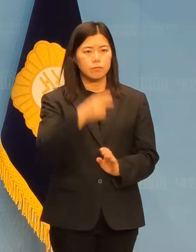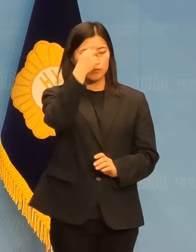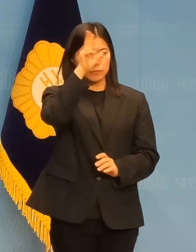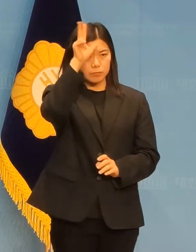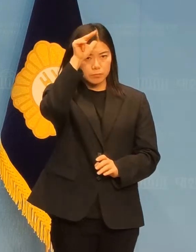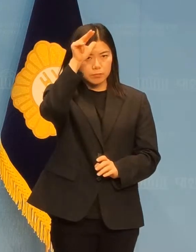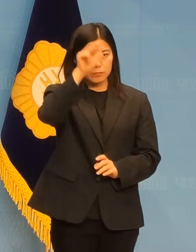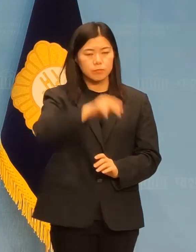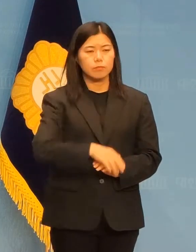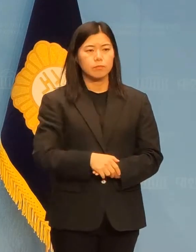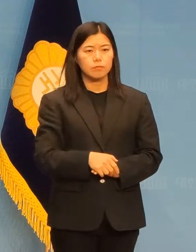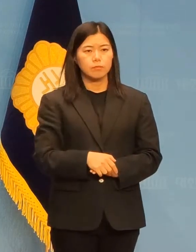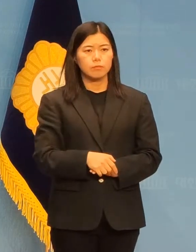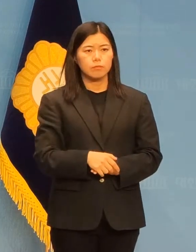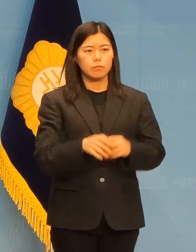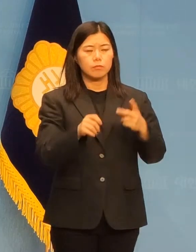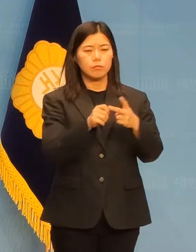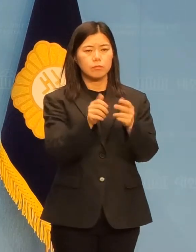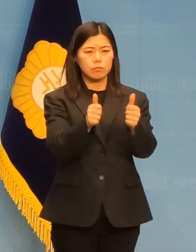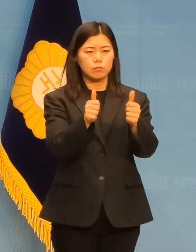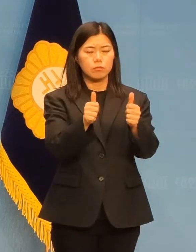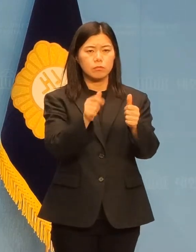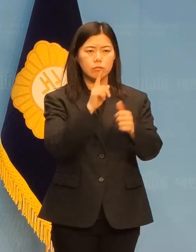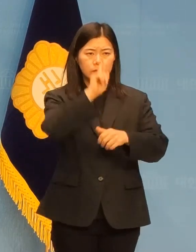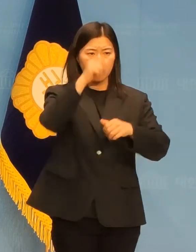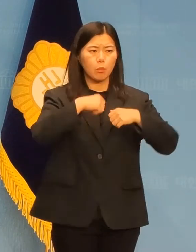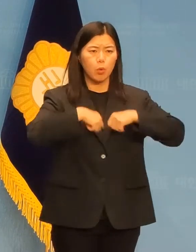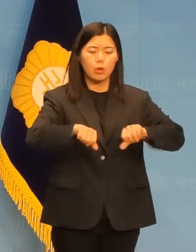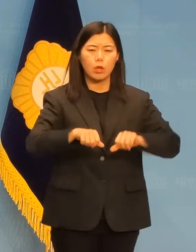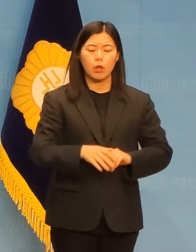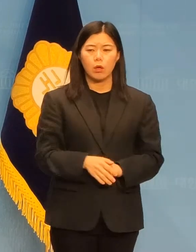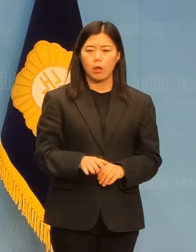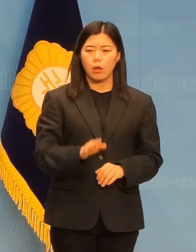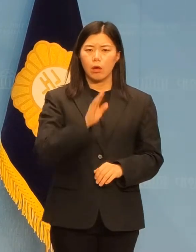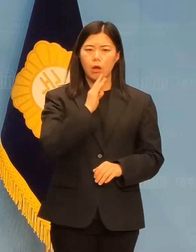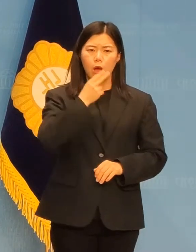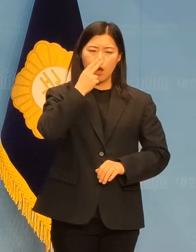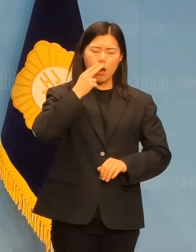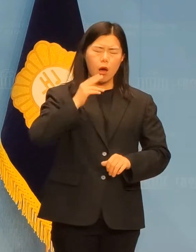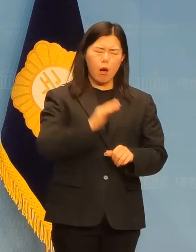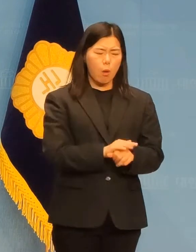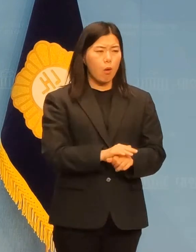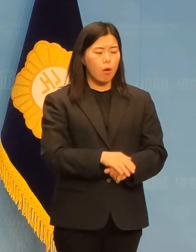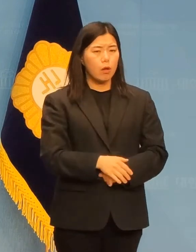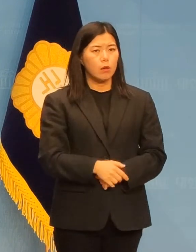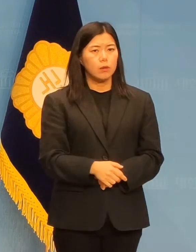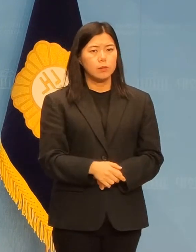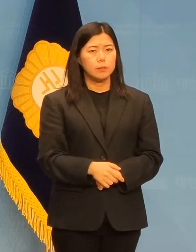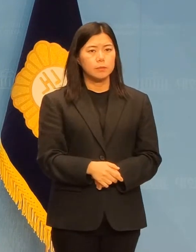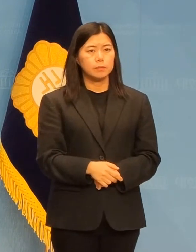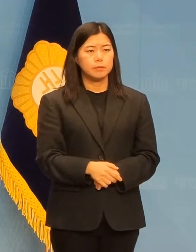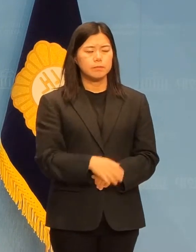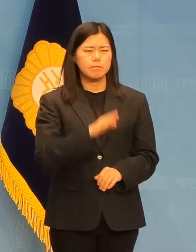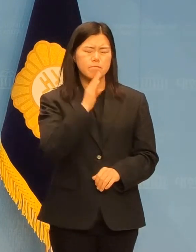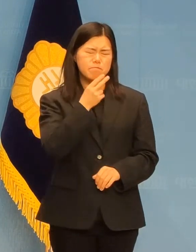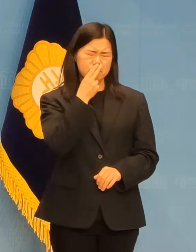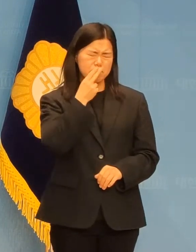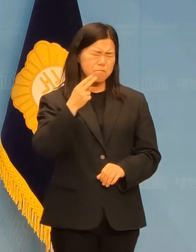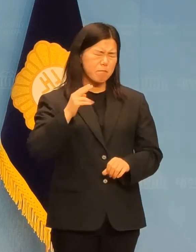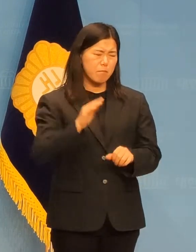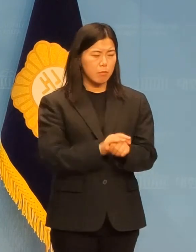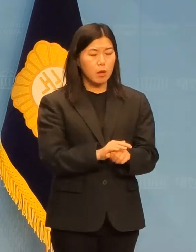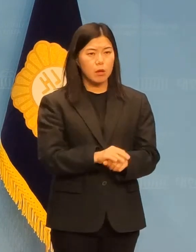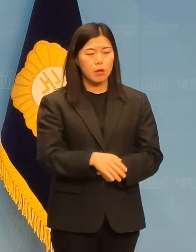검찰이 항소를 포기했다고 합니다. 참으로 기가 찰 노릇입니다. 기가 찰